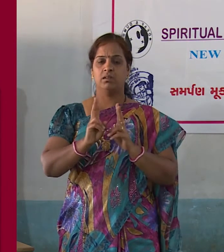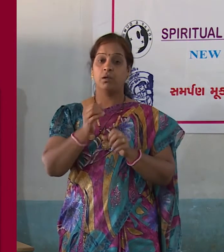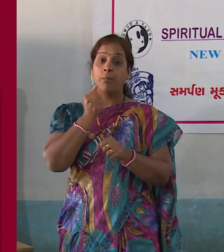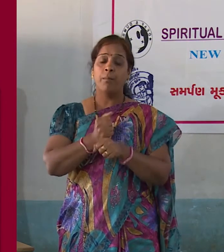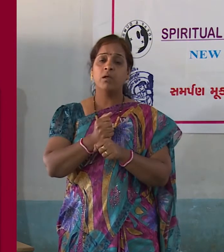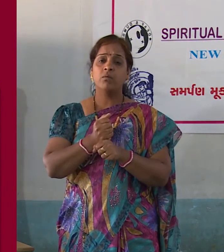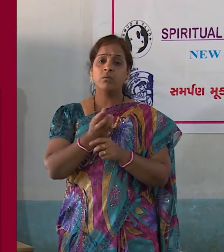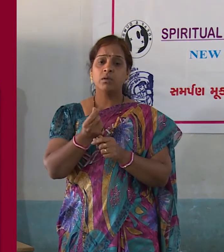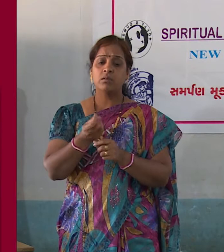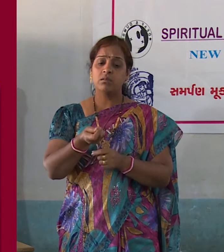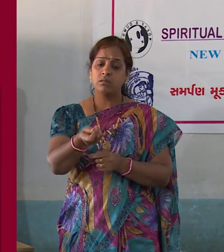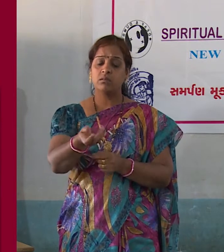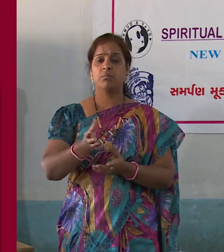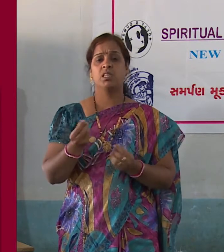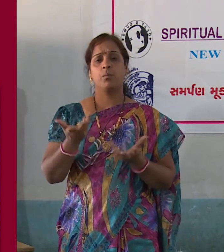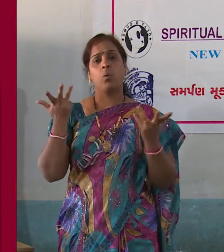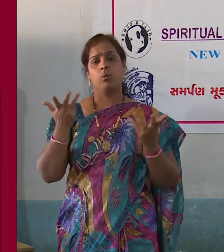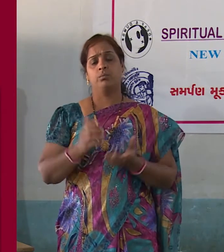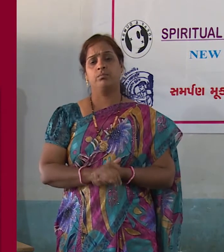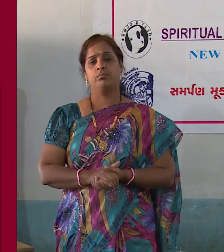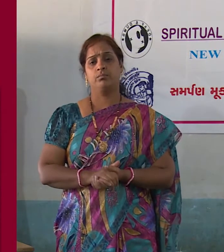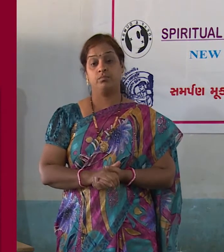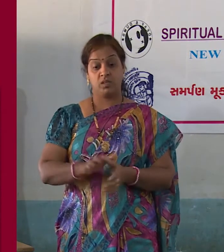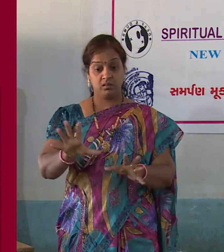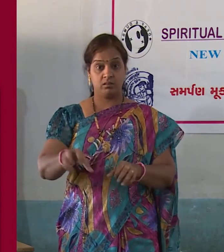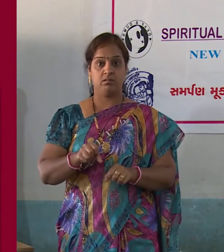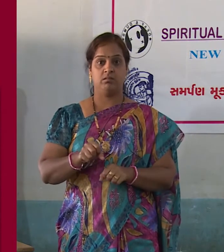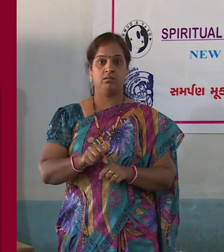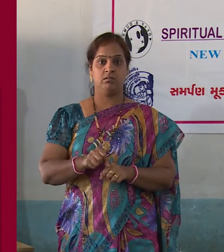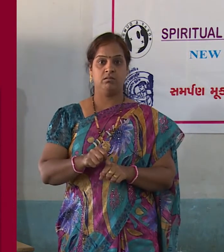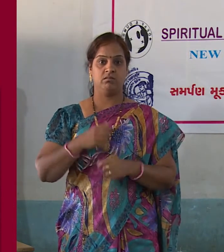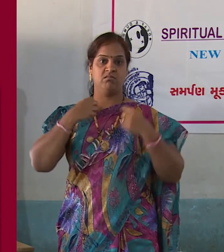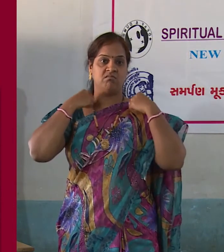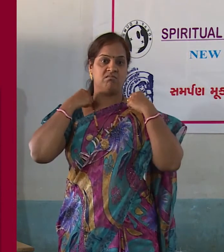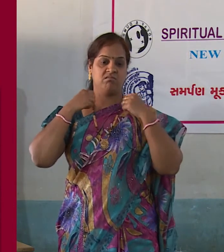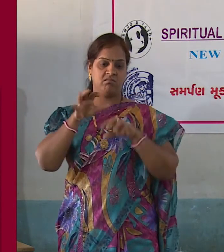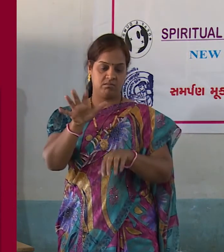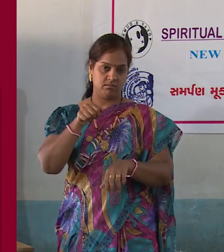वो कहता कि हाँ भाई इसके पास बहुत पैसा है, चलो इसको लूट ले तो हम तो एक दिन में धनवान हो जाएंगे।